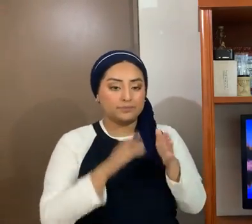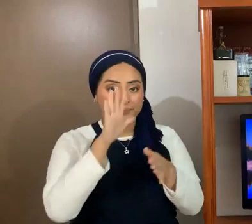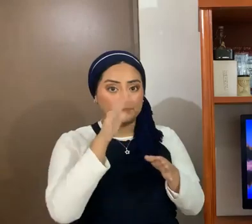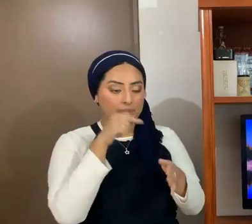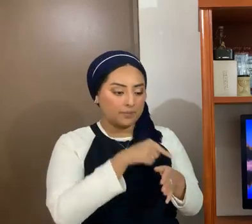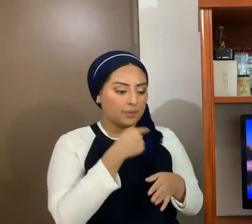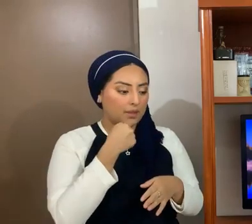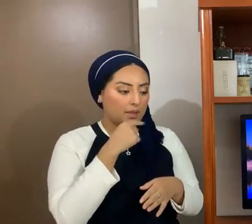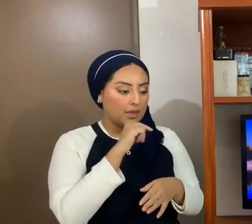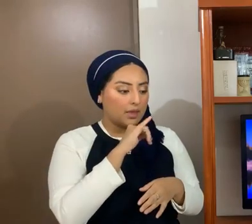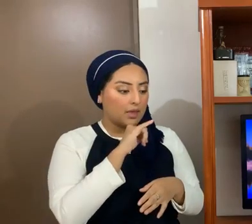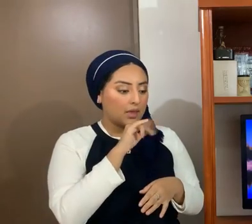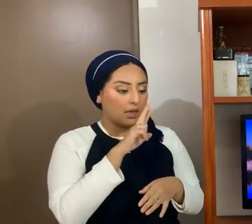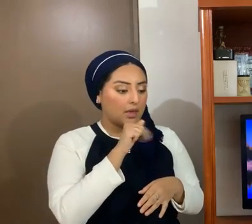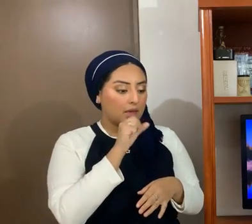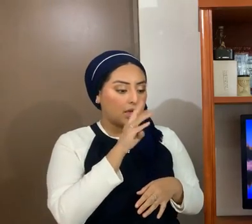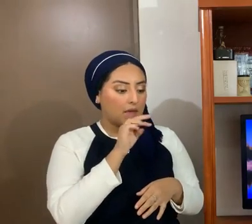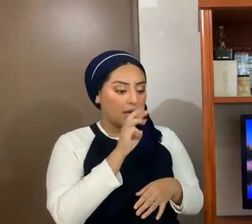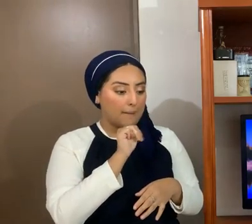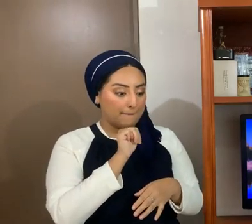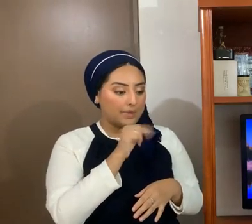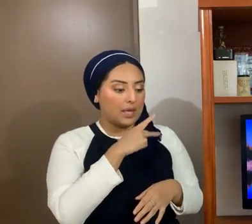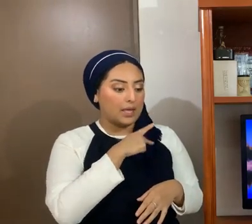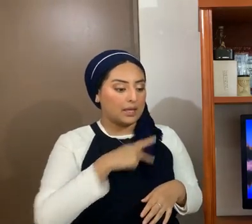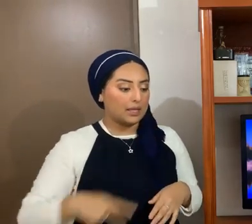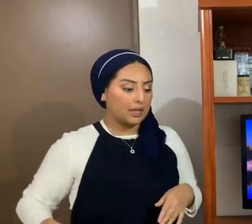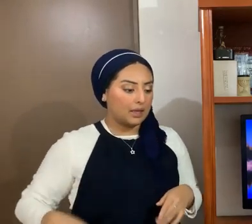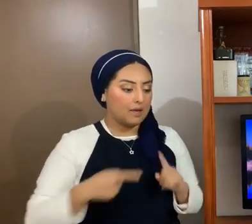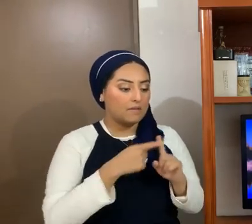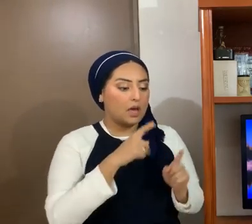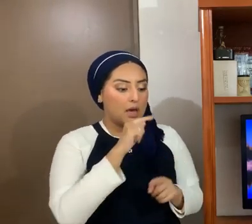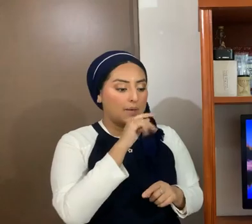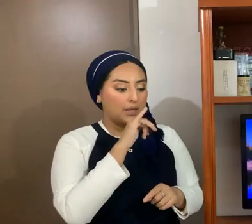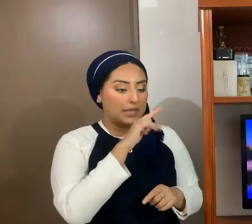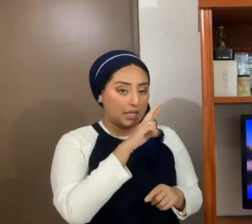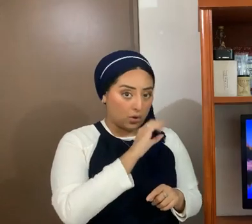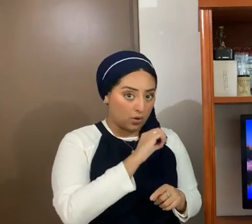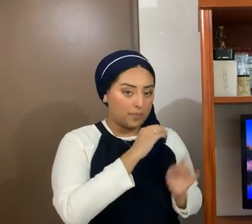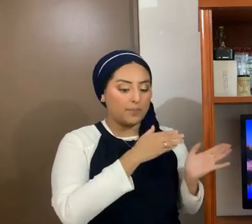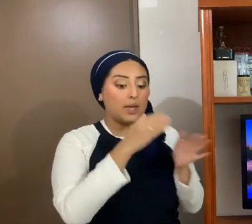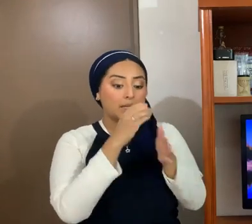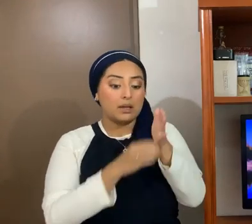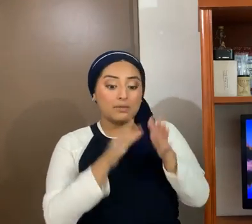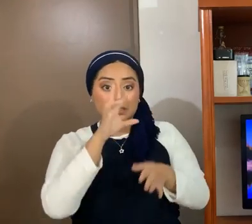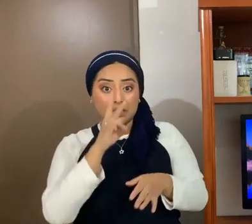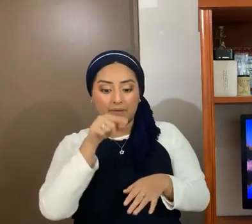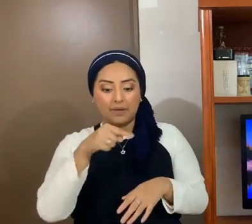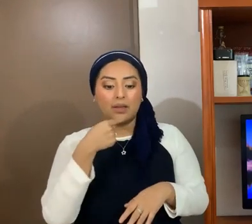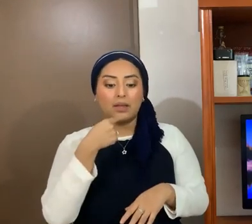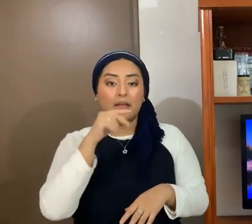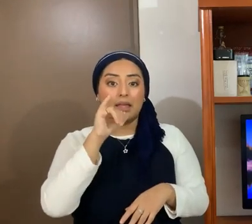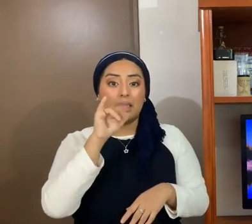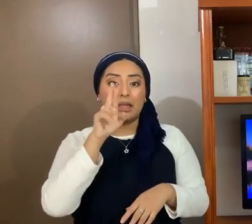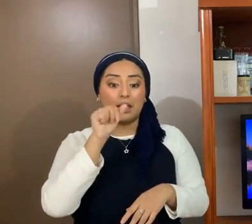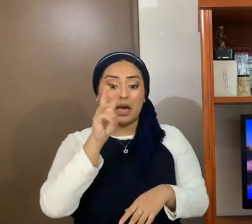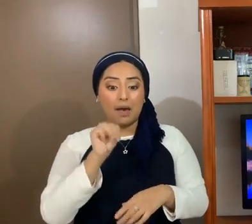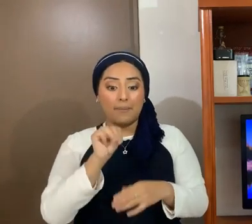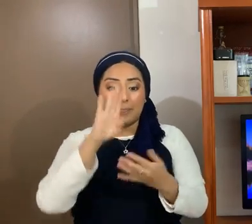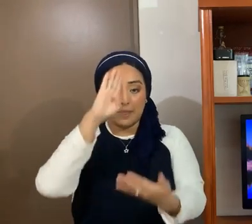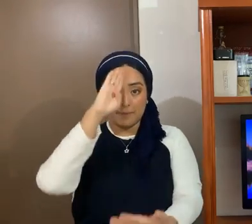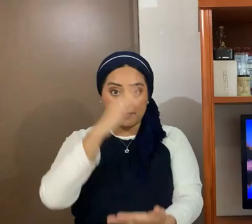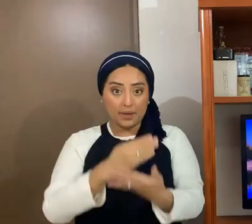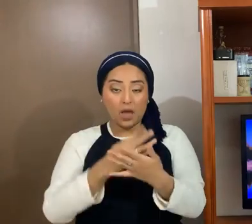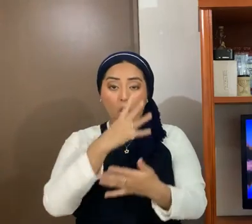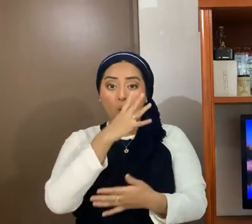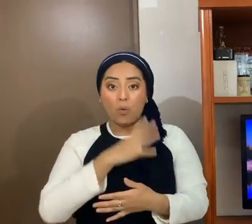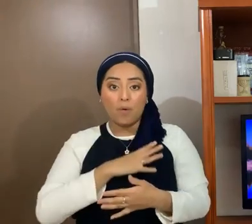Aquí dice Hiram, rey de Tiro. Y aquí, en el capítulo 7, es Hiram, hijo de una viuda